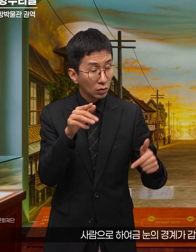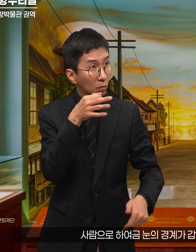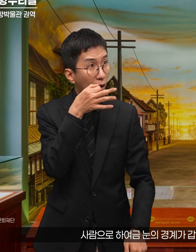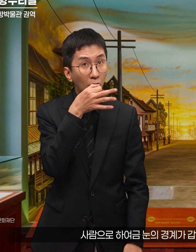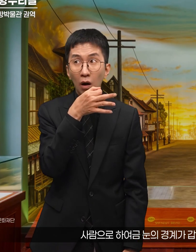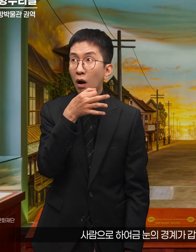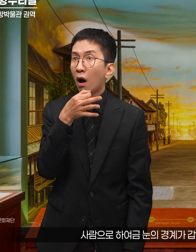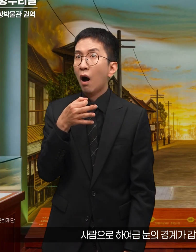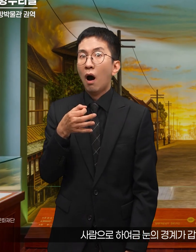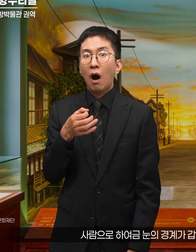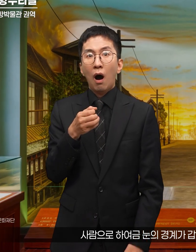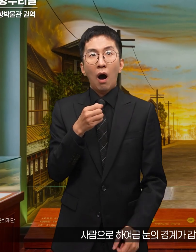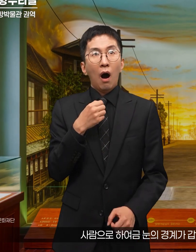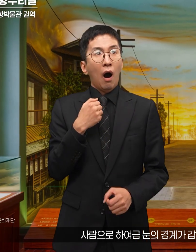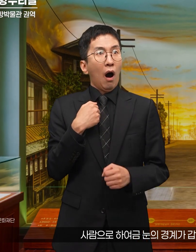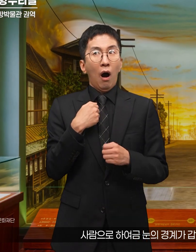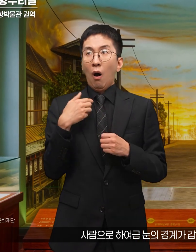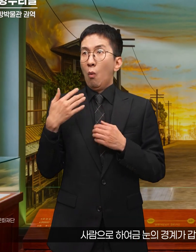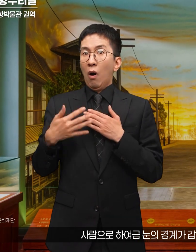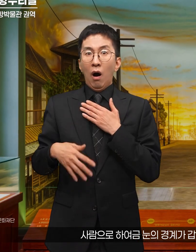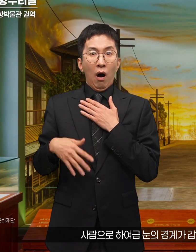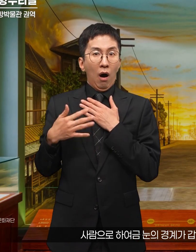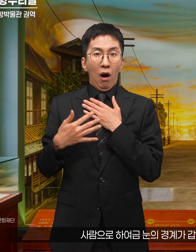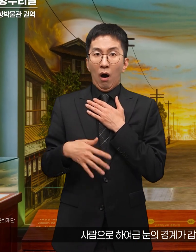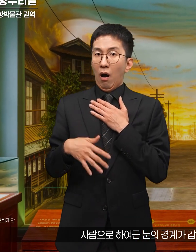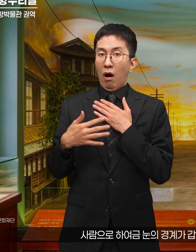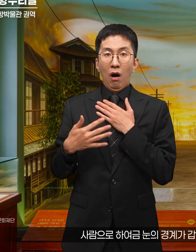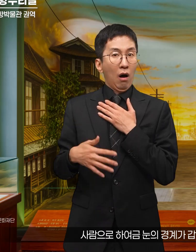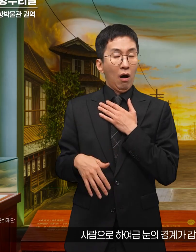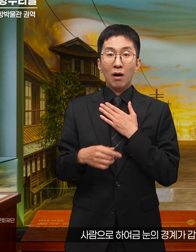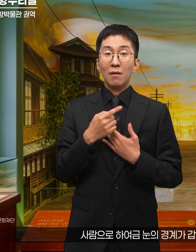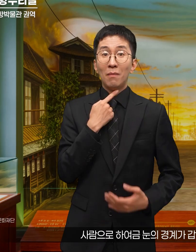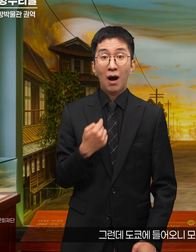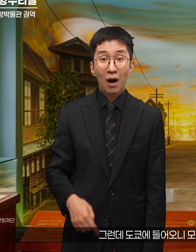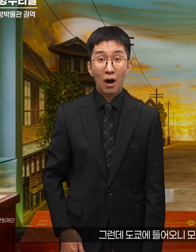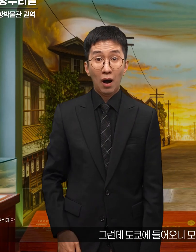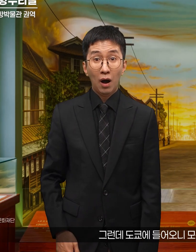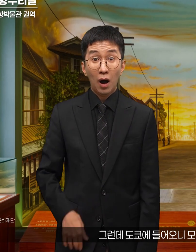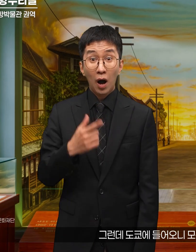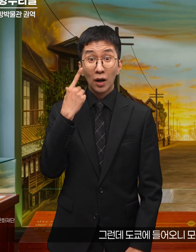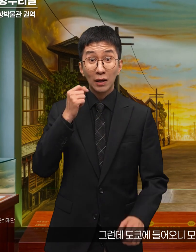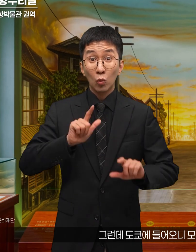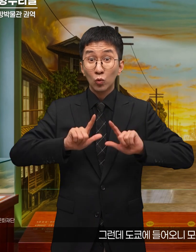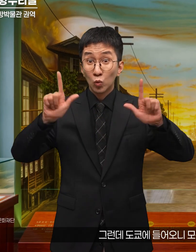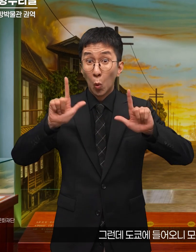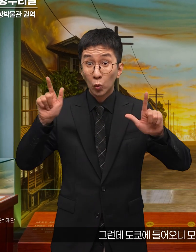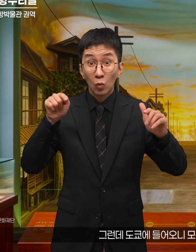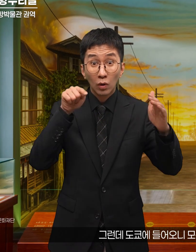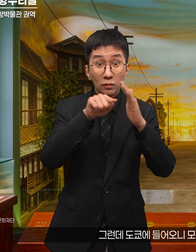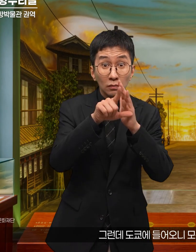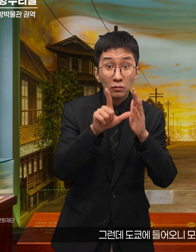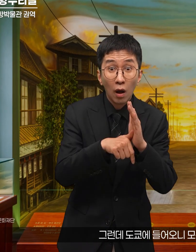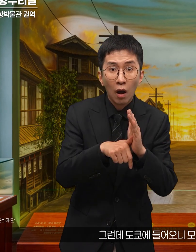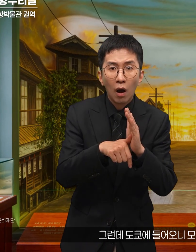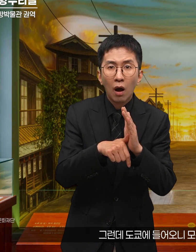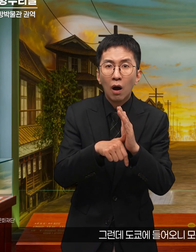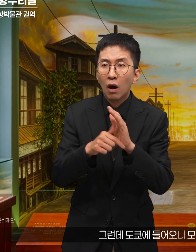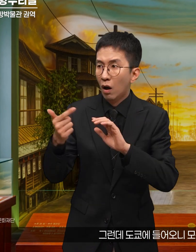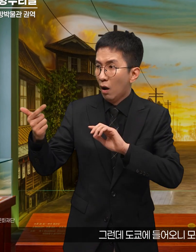하여금 눈의 경계가 갑자기 밝아지게 하였다. 그런데 도쿄에 들어오니 모든 설치와